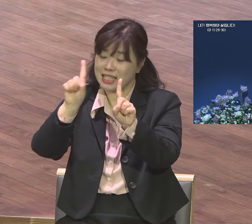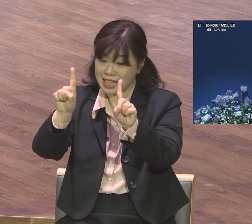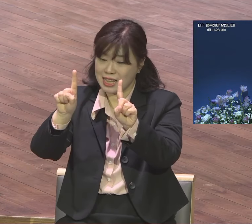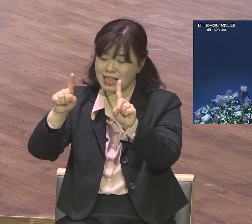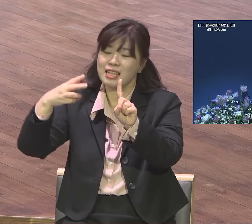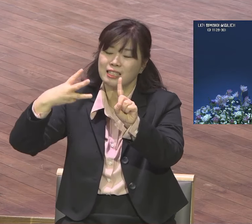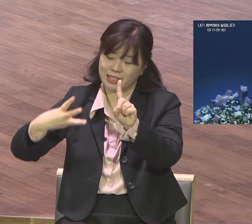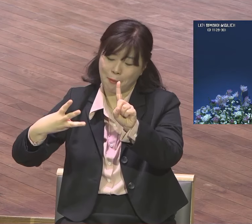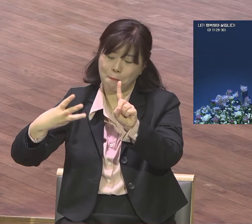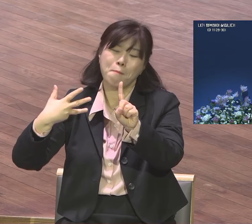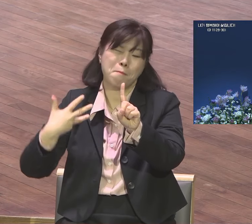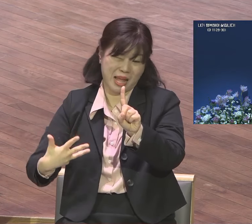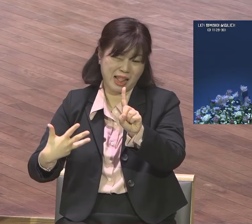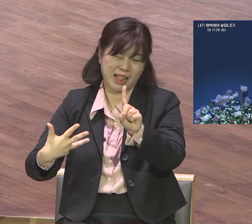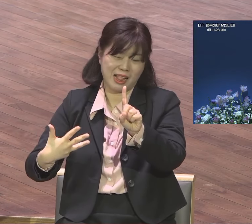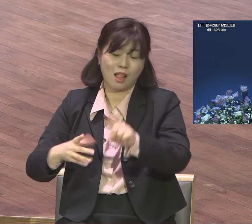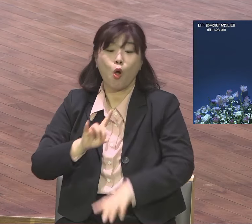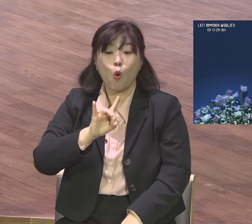오직?